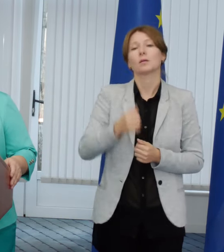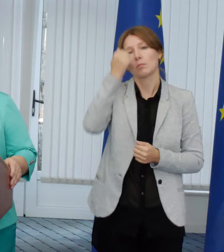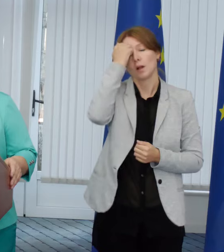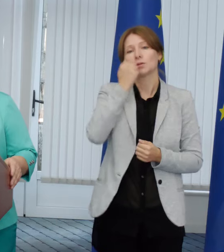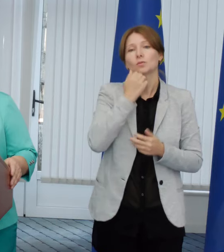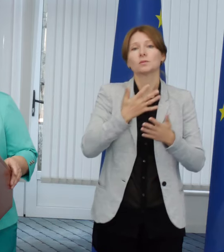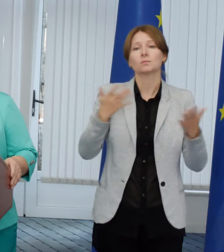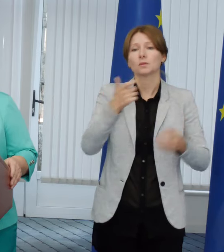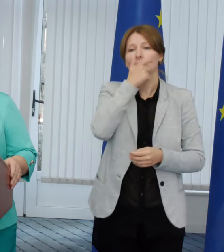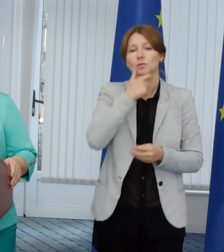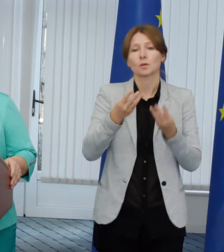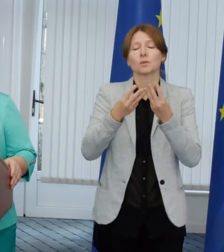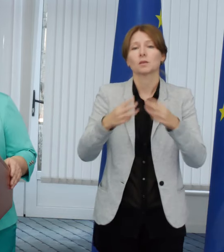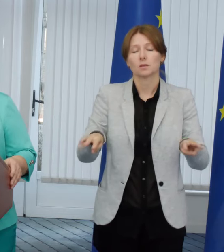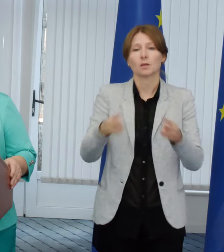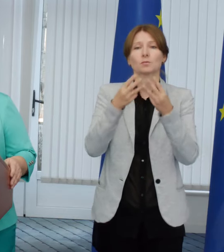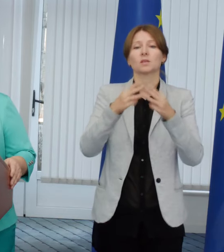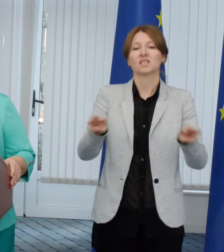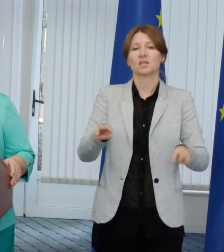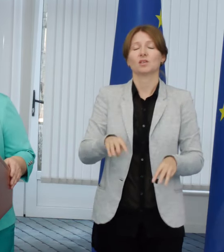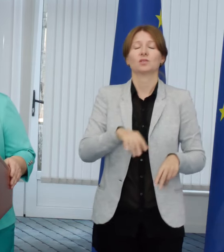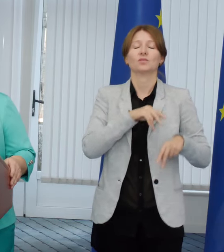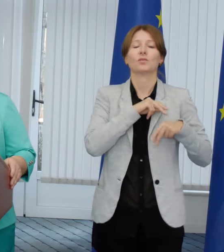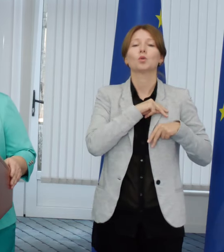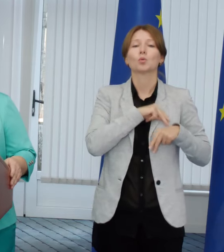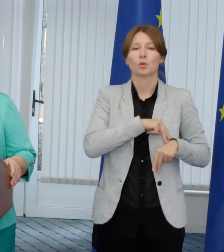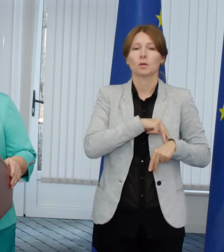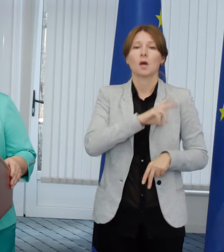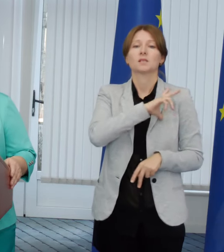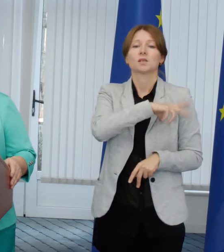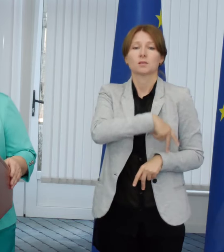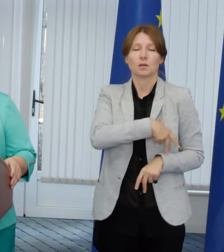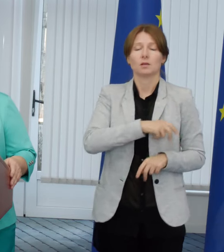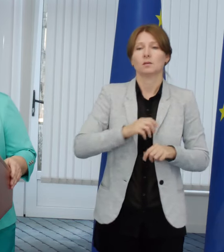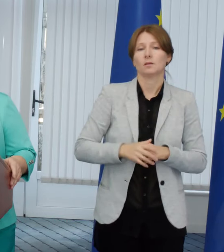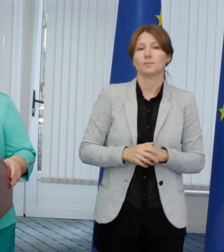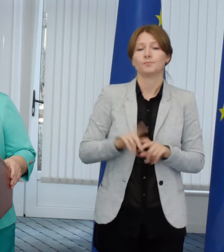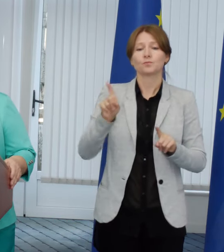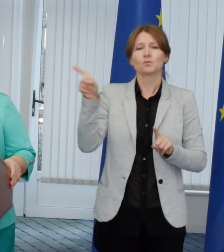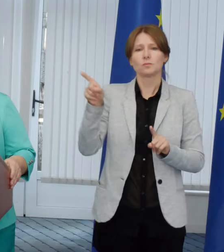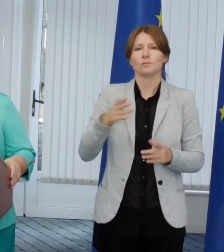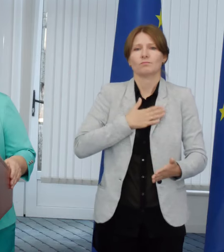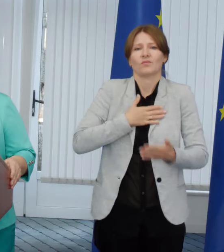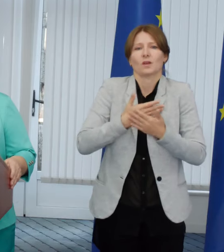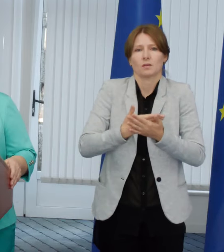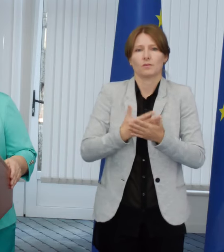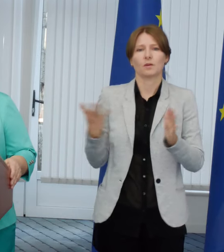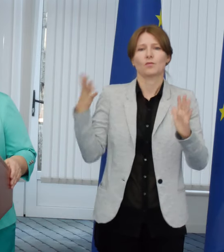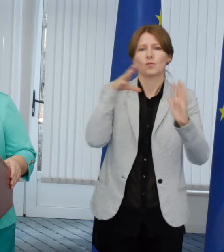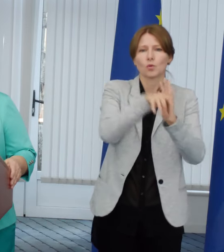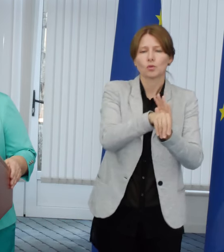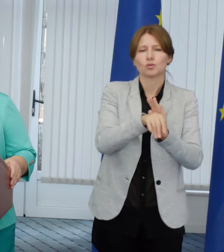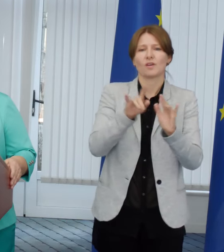mulțumire domnului ministru, Ministerului Muncii și Protecției Sociale, pentru că dumnealor se implică foarte activ